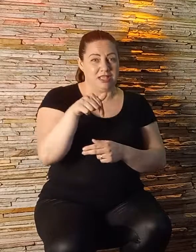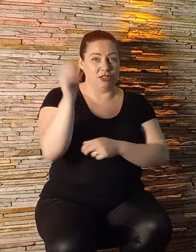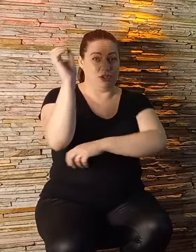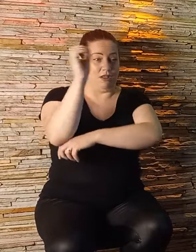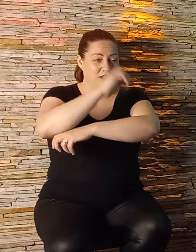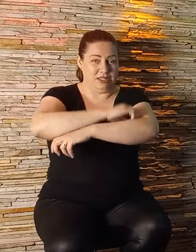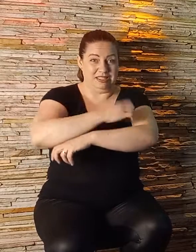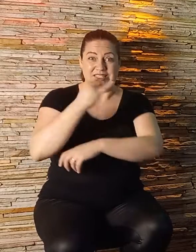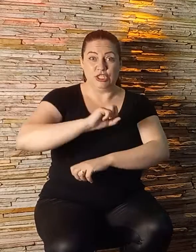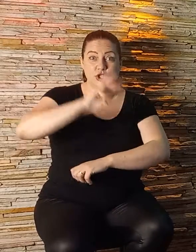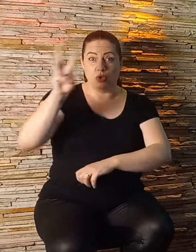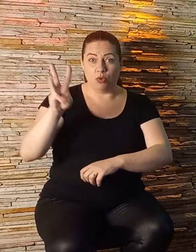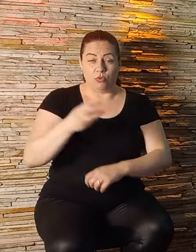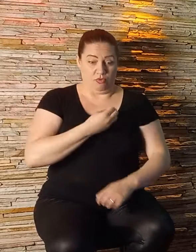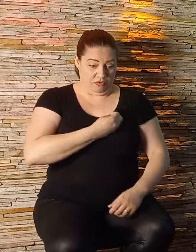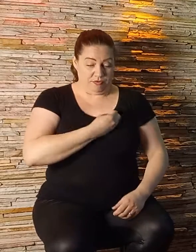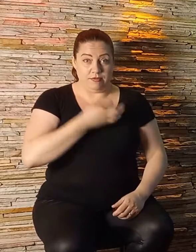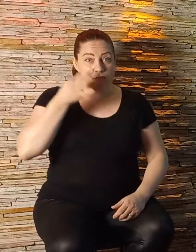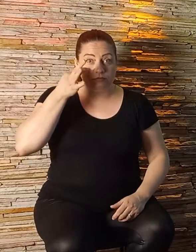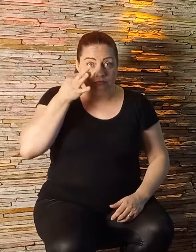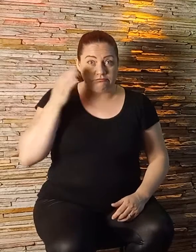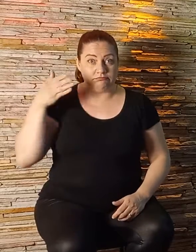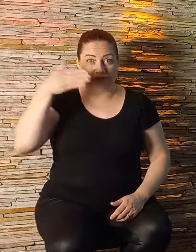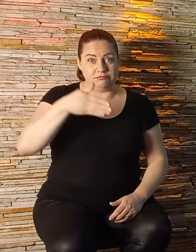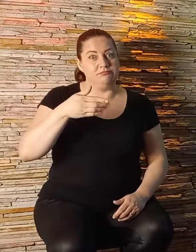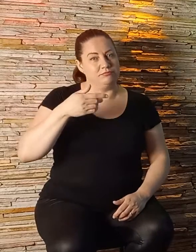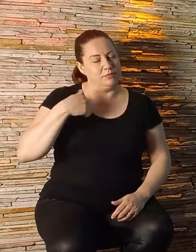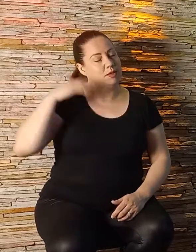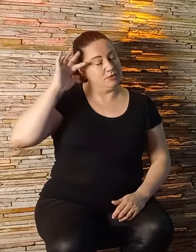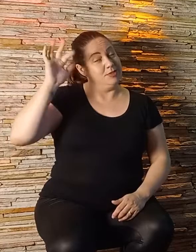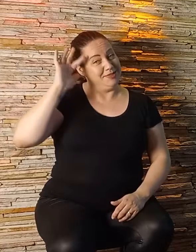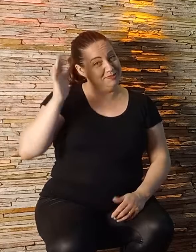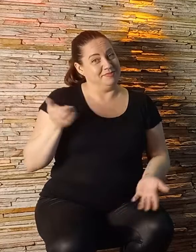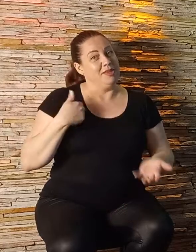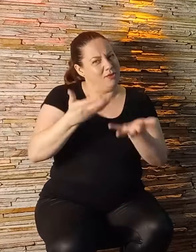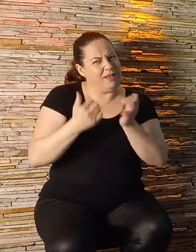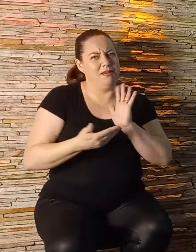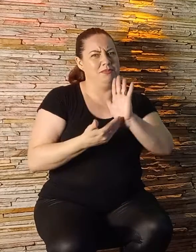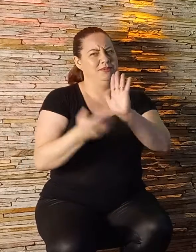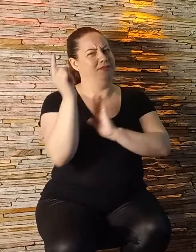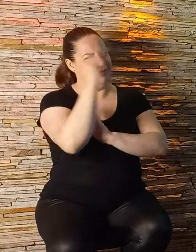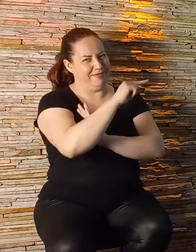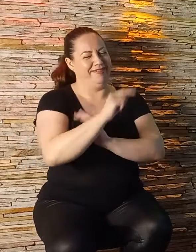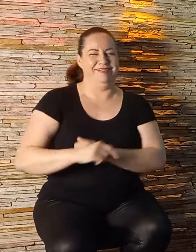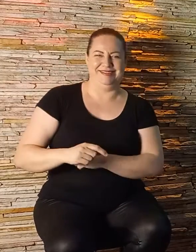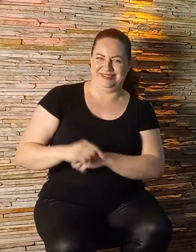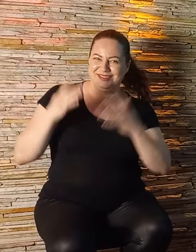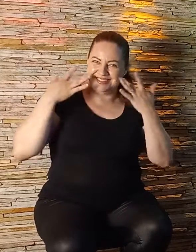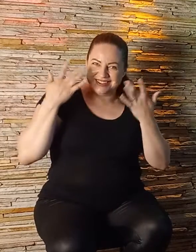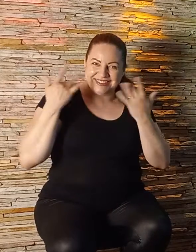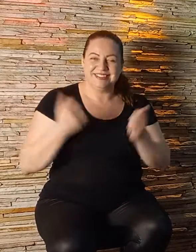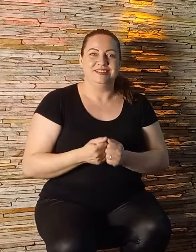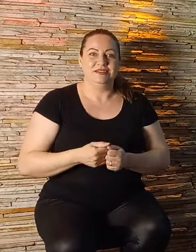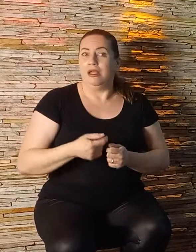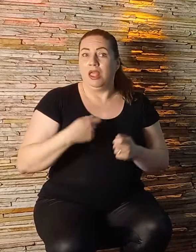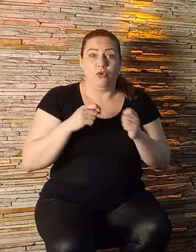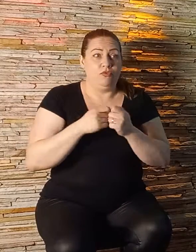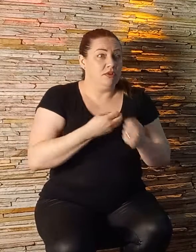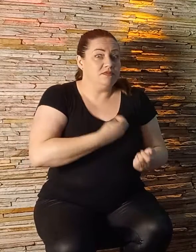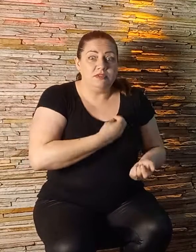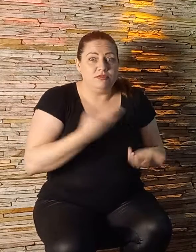tivesse fazendo no show ao vivo no 7 Abril é um dos olhos eu tenho Inclusive eu tenho muita vontade me apresentar lá eu